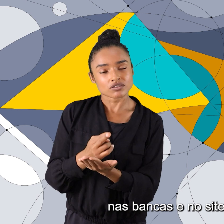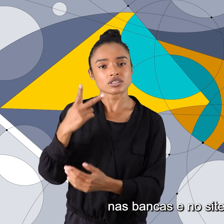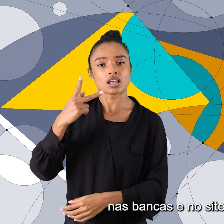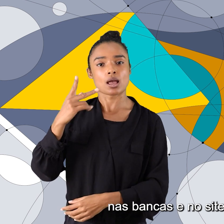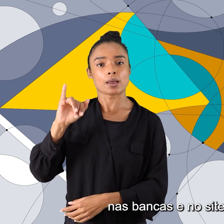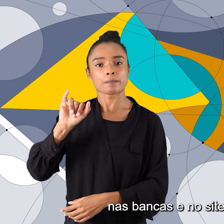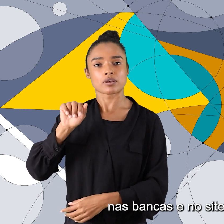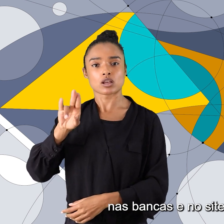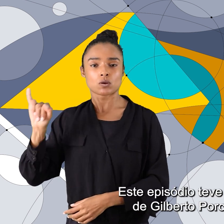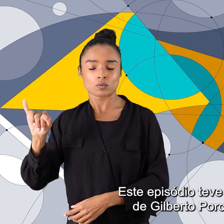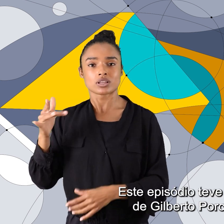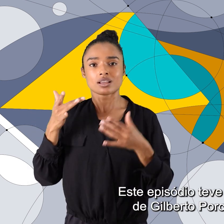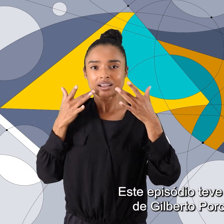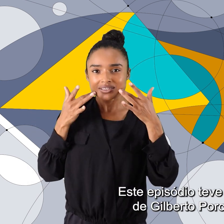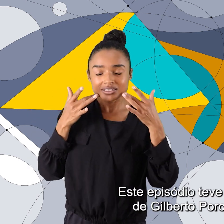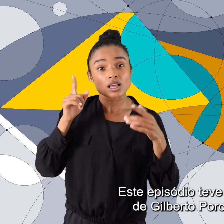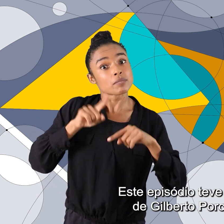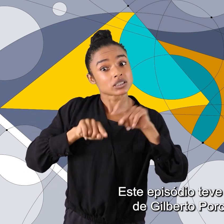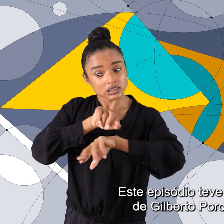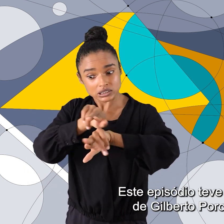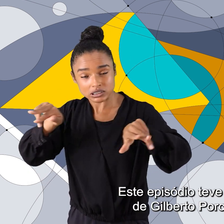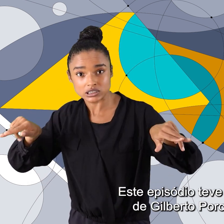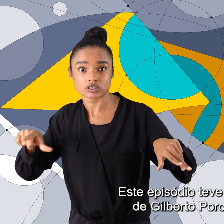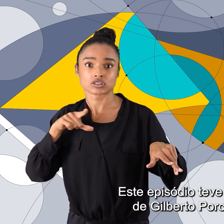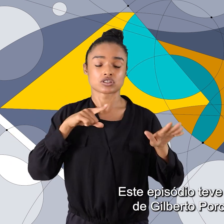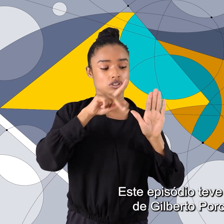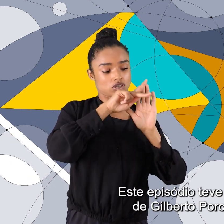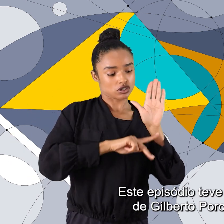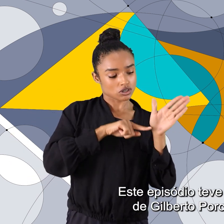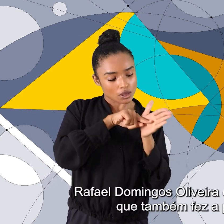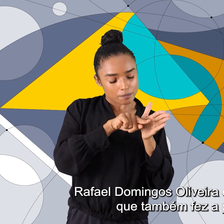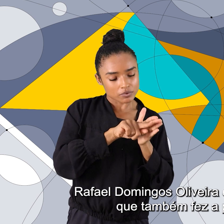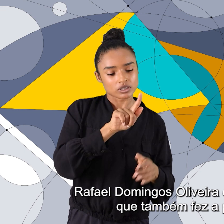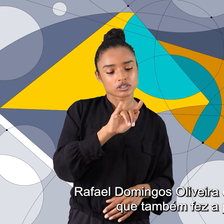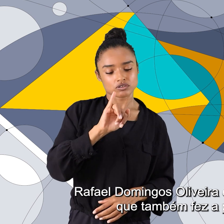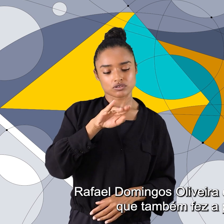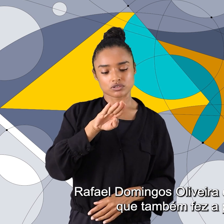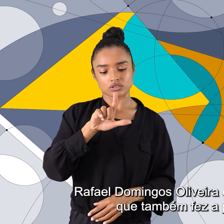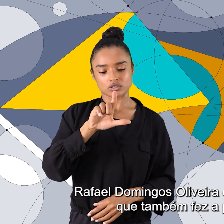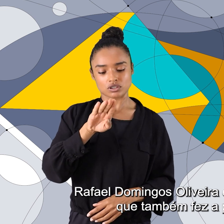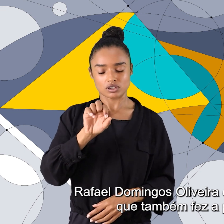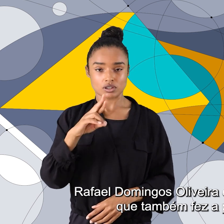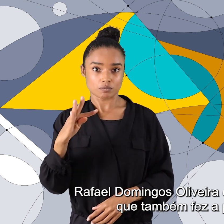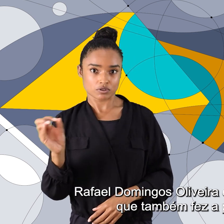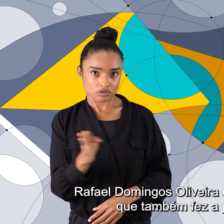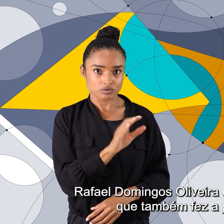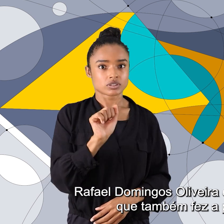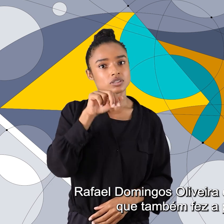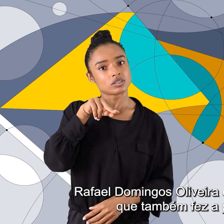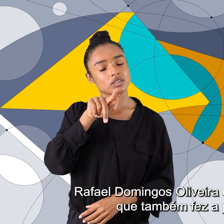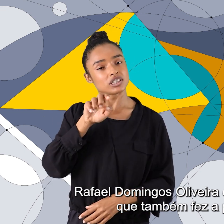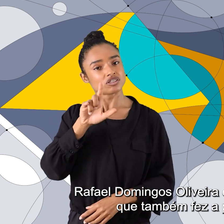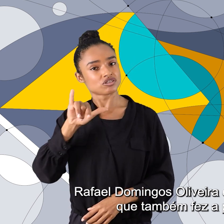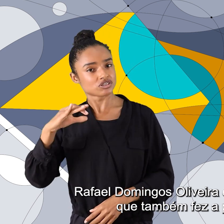site da revista. Este episódio teve pesquisa de Gilberto Porcidônio, Rafael Domingos Oliveira e Angélica Paulo,